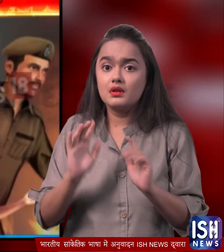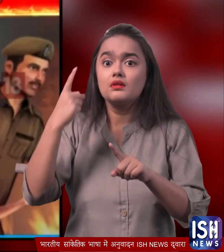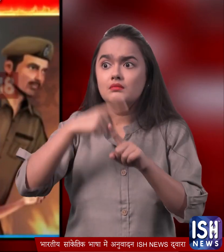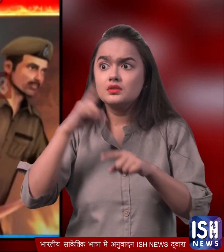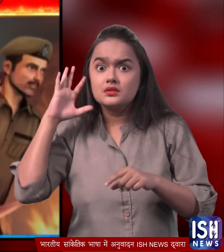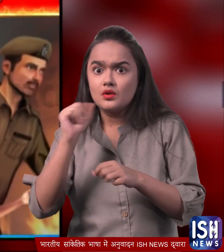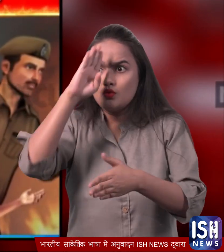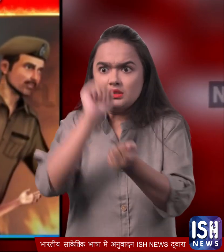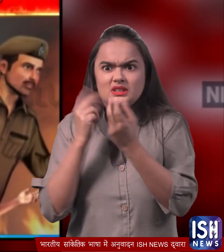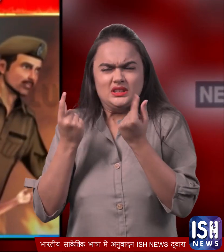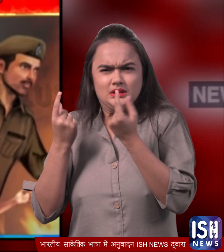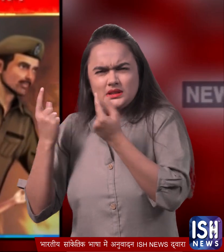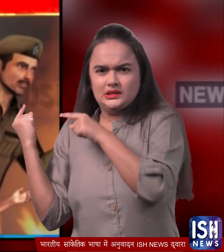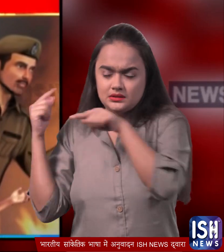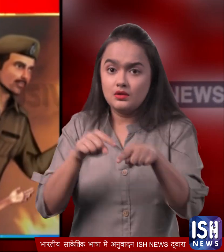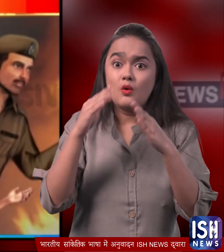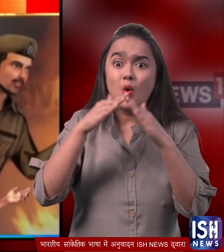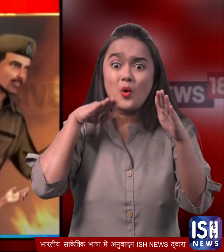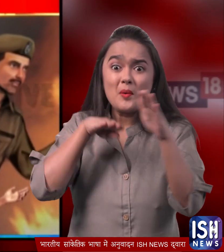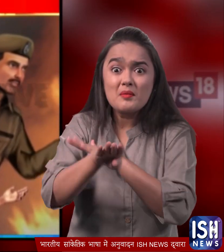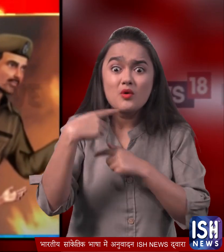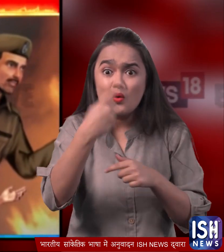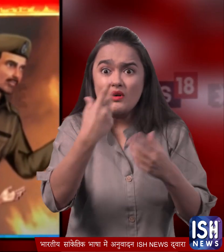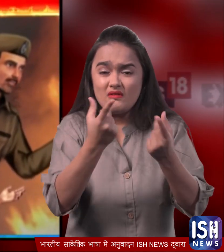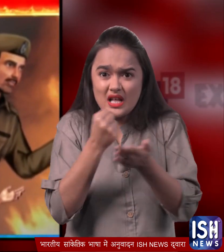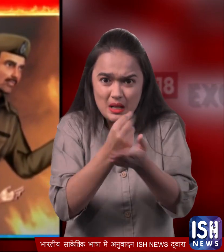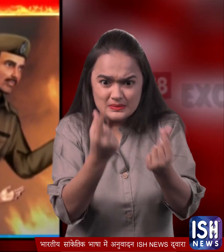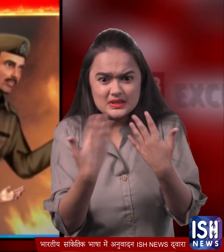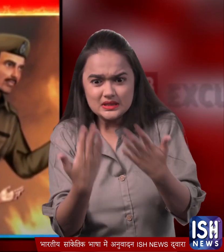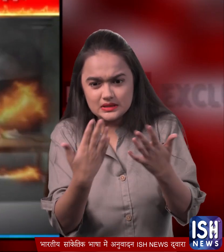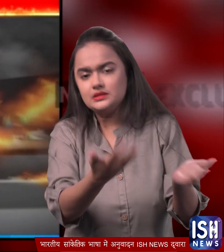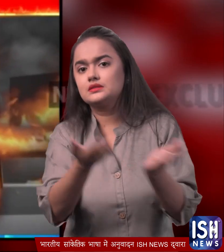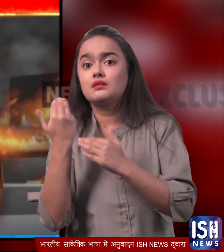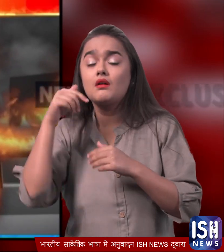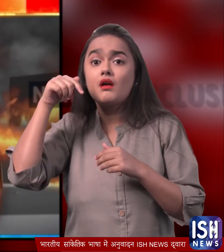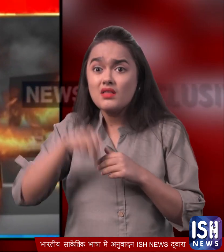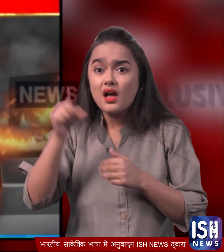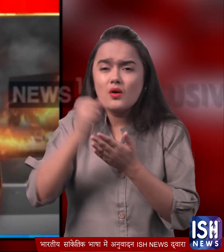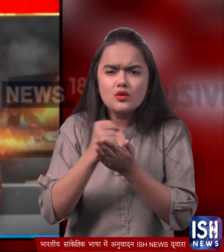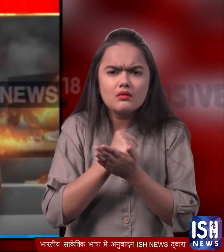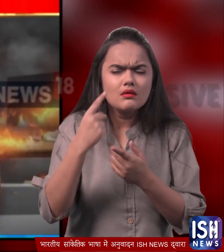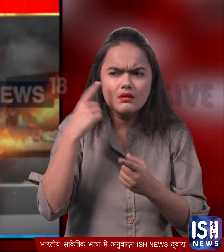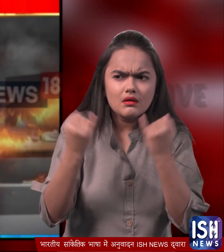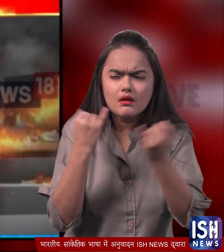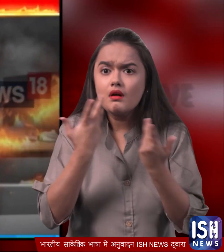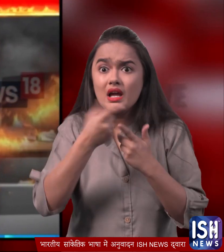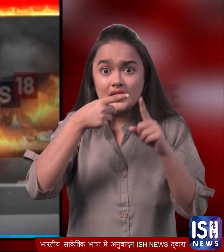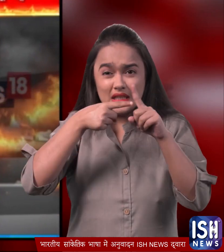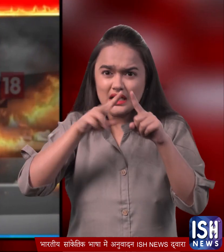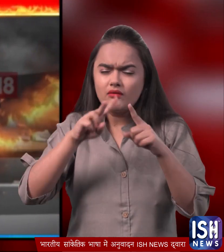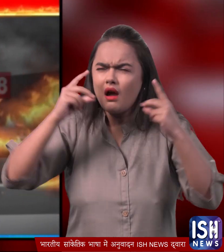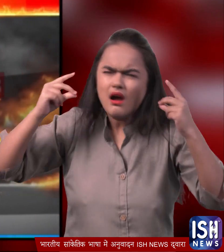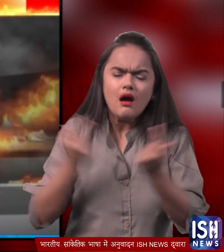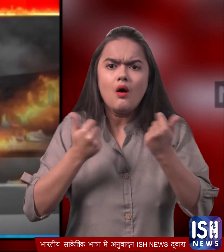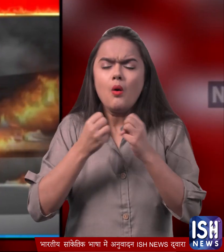घटना की जानकारी मिलते ही पुलिस की टीम वहां पहुंची और घर में मौजूद लोगों को सुरक्षित बाहर निकाला। फिलहाल ये पता लगाने की कोशिश की जा रही है कि टीवी